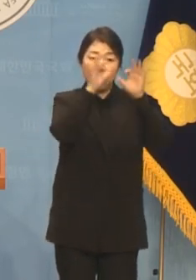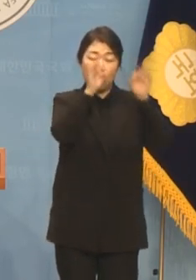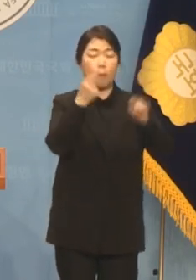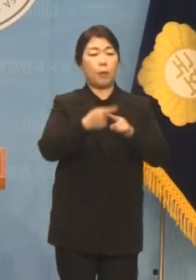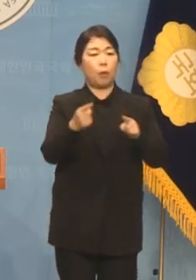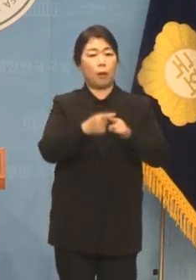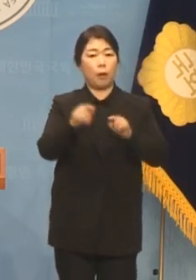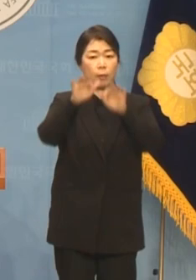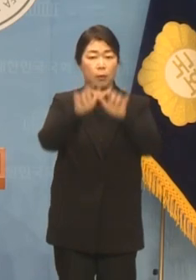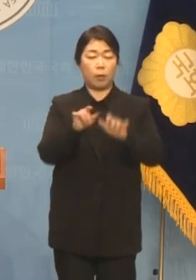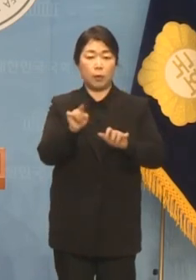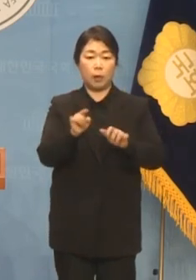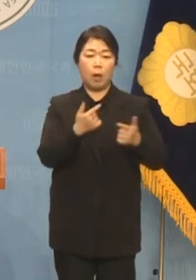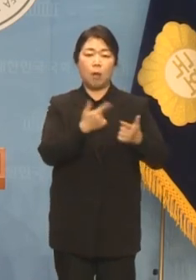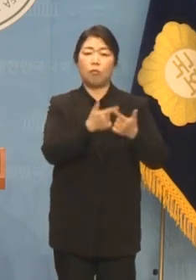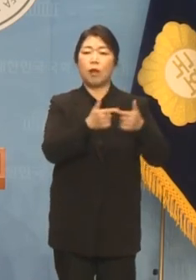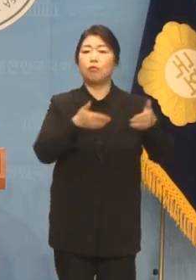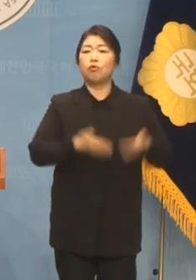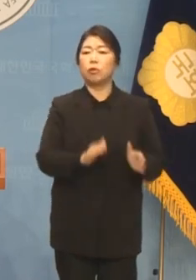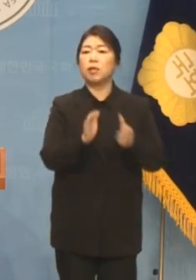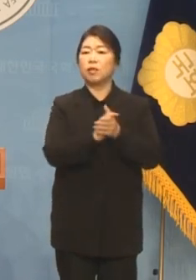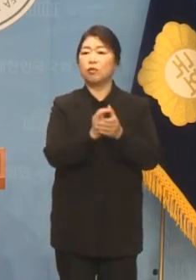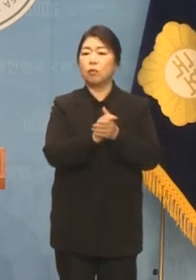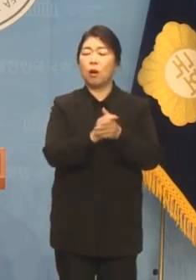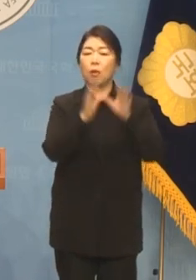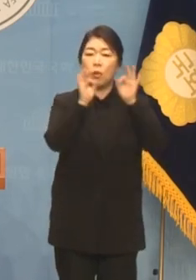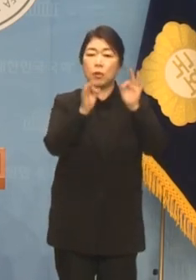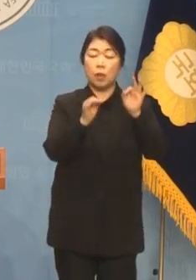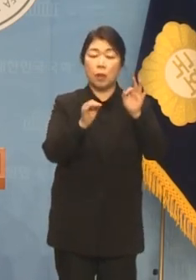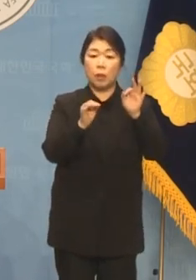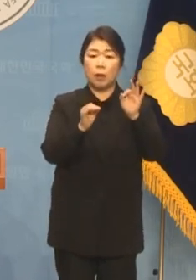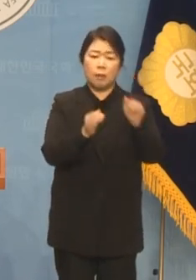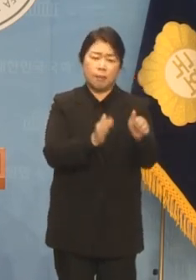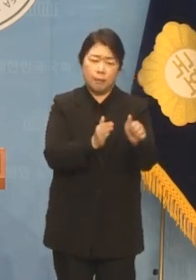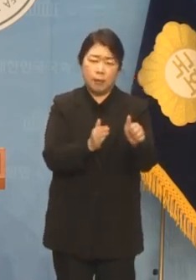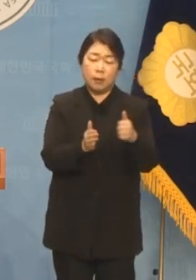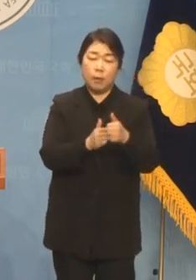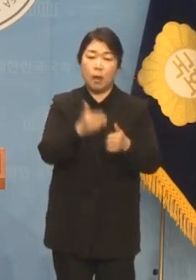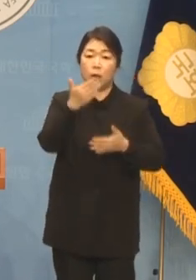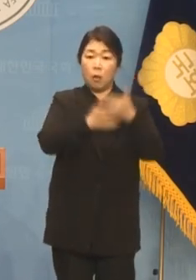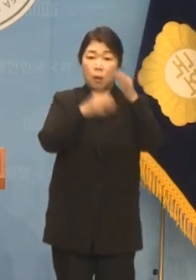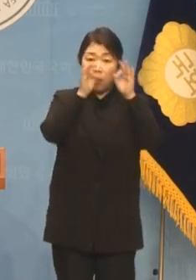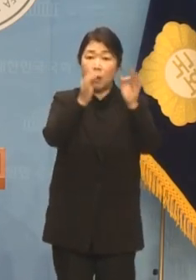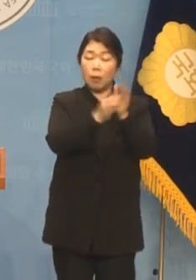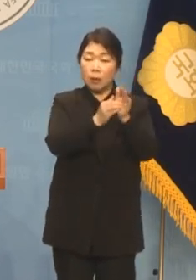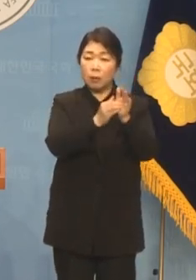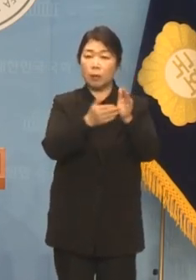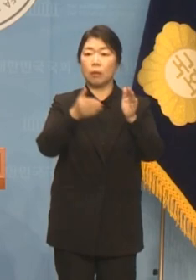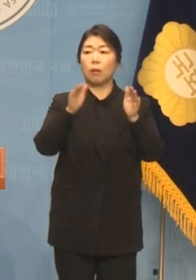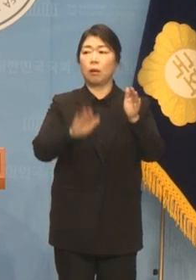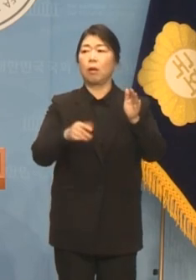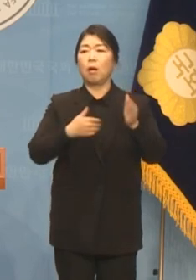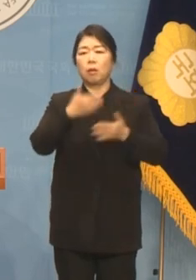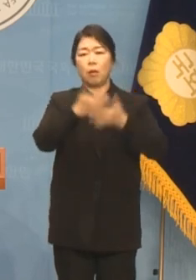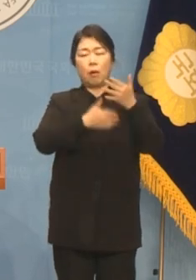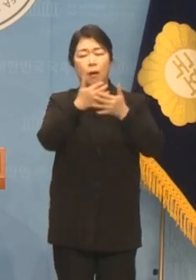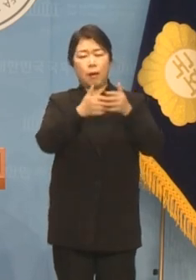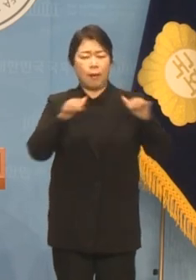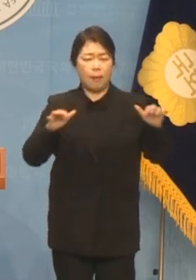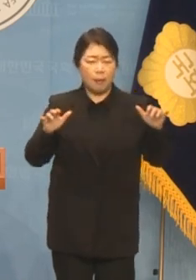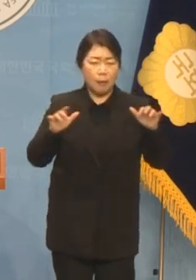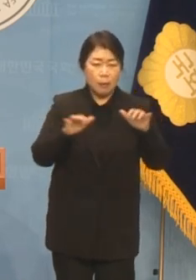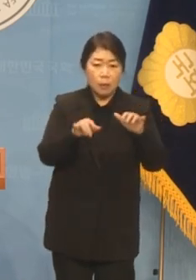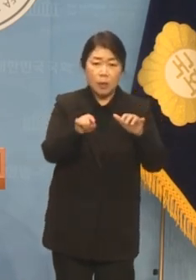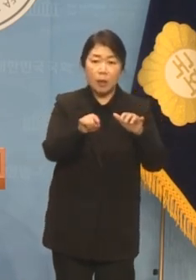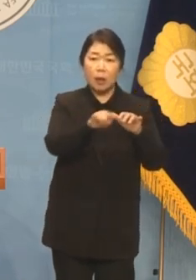관전에서 부산 출신 친구가 보자고 강건하여이 영화를 보았는데 영화간에 정말